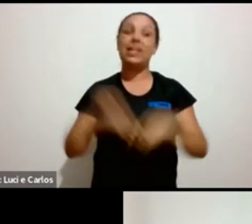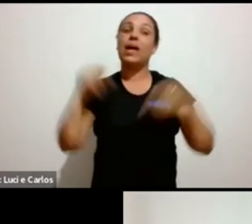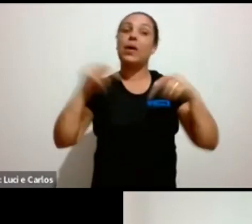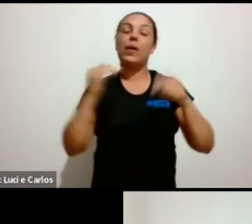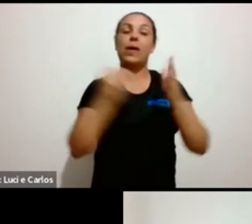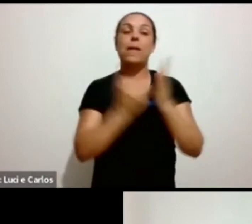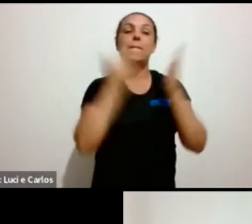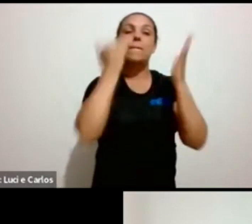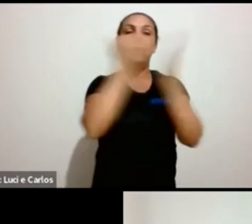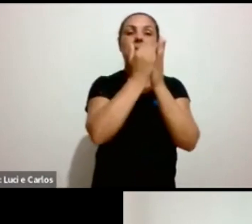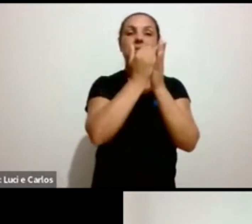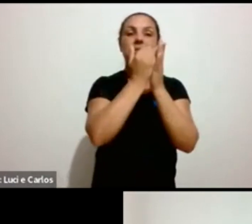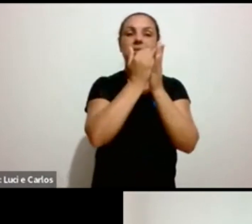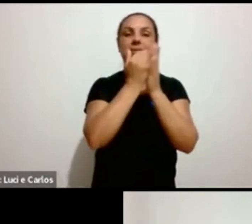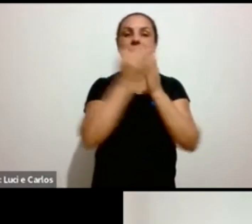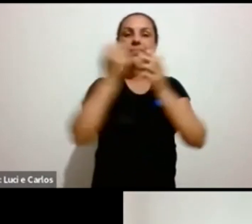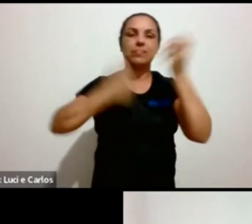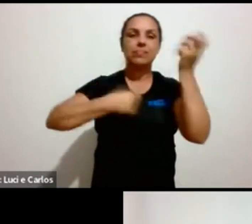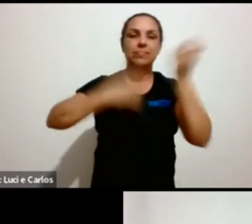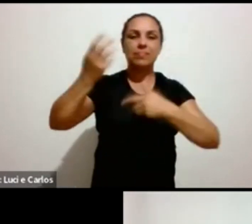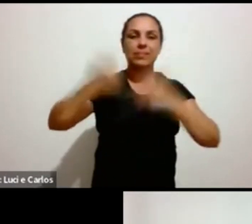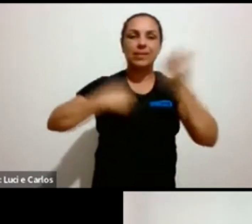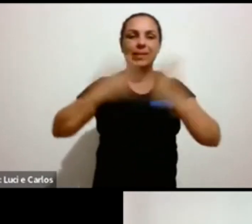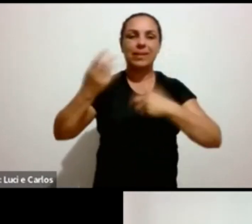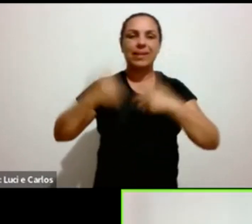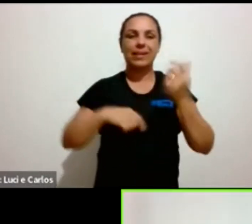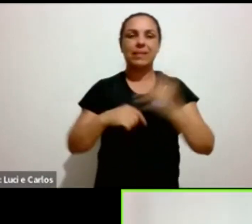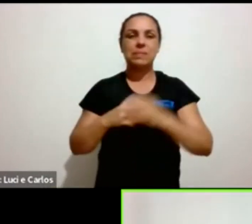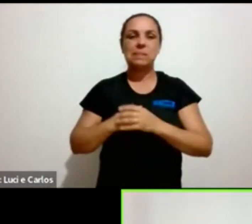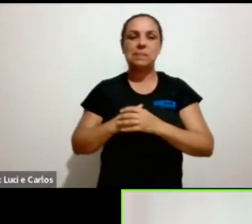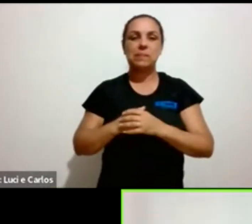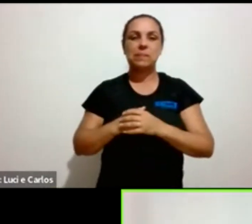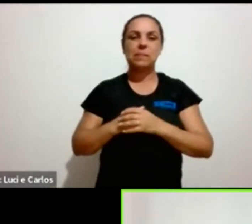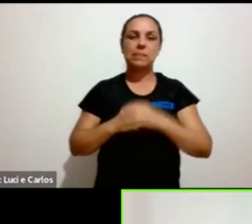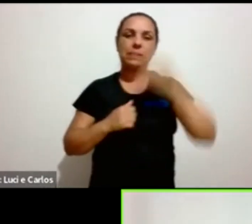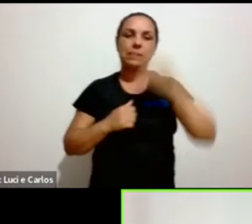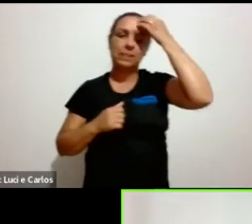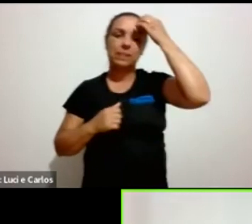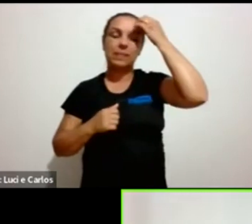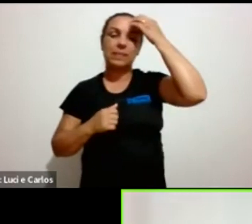né? É você, Cláudia, que vai falar? Acho que é a sequência agora, né? É o Oi, João João. que vai